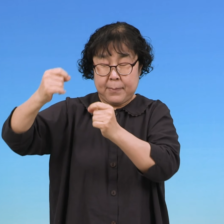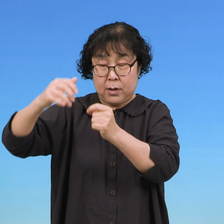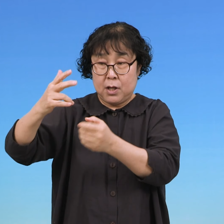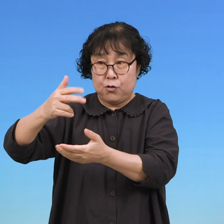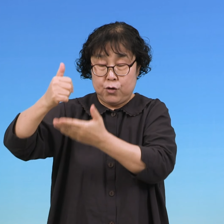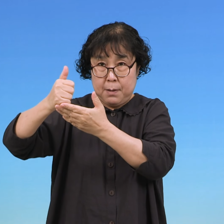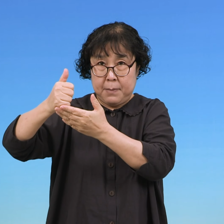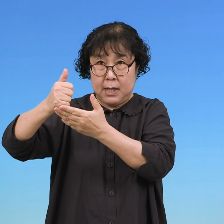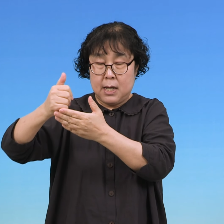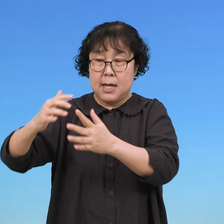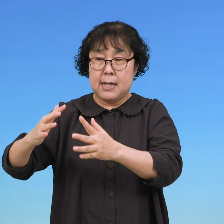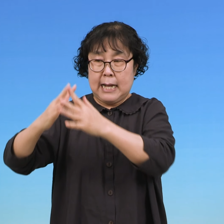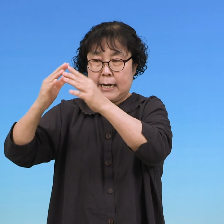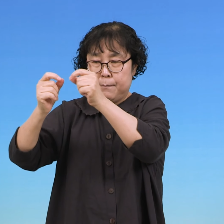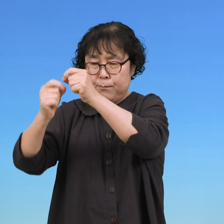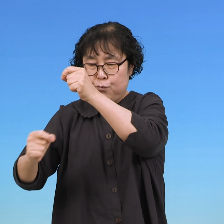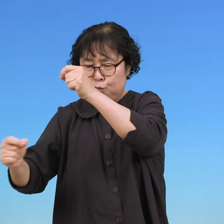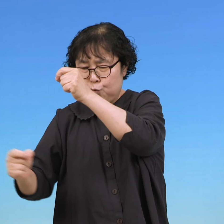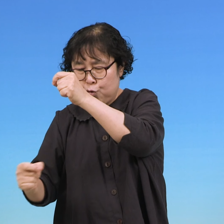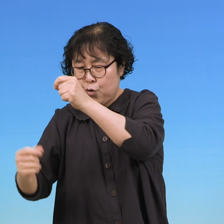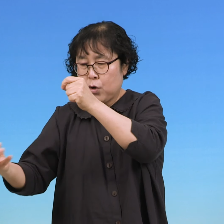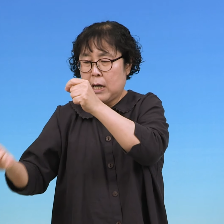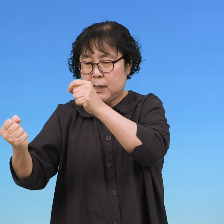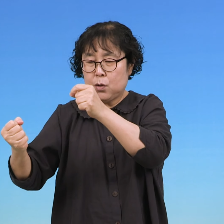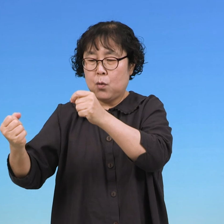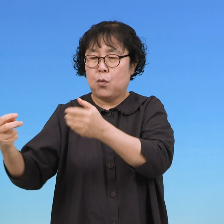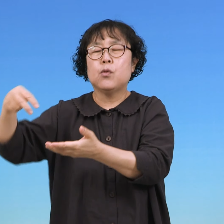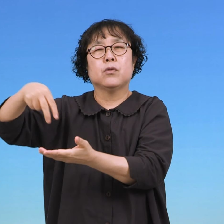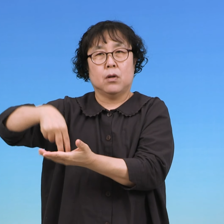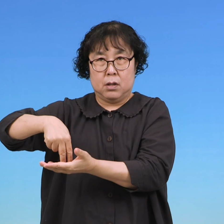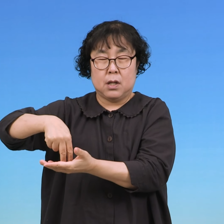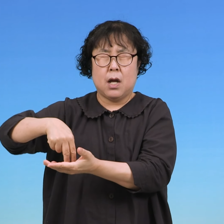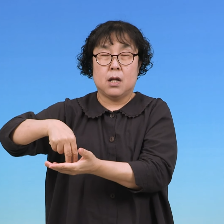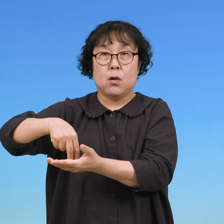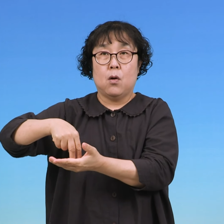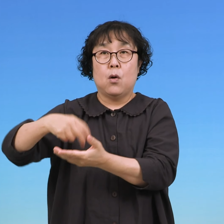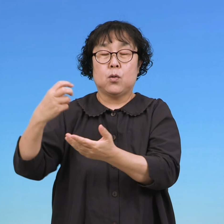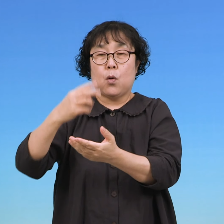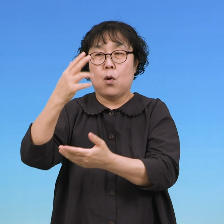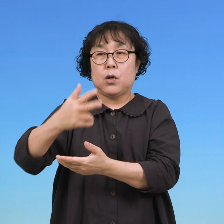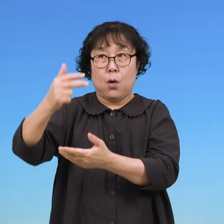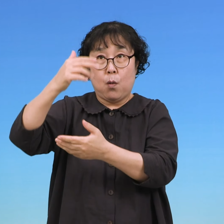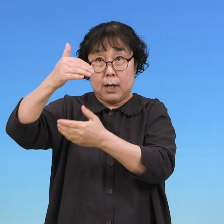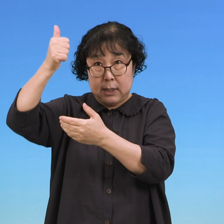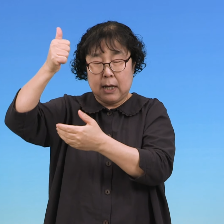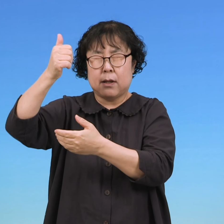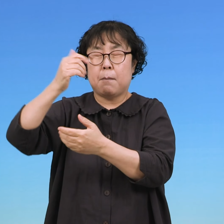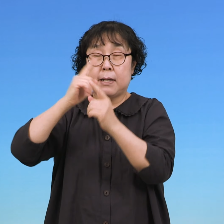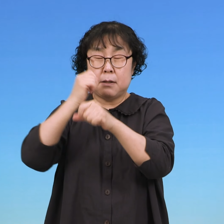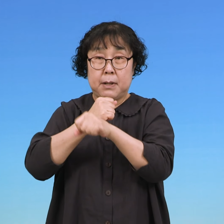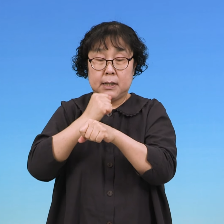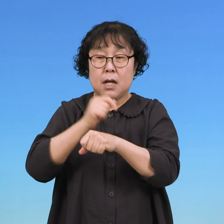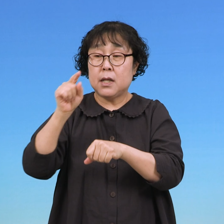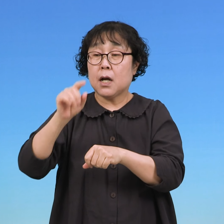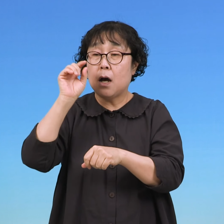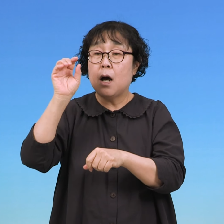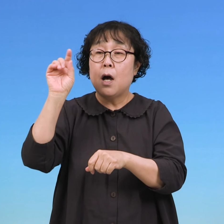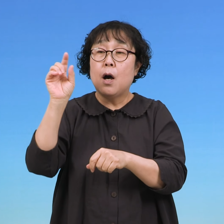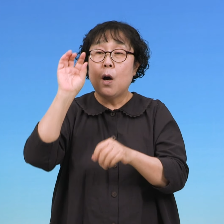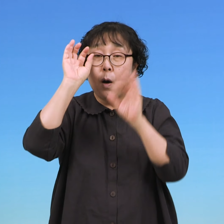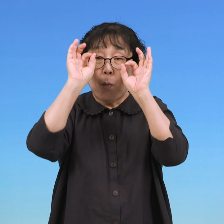다림줄을 잡고 서셨더니. 그 다음 8절도 보십시오. 여호와께서 이르시되 아모스야 내가